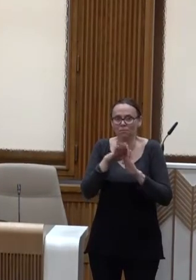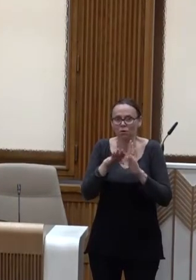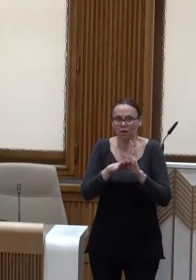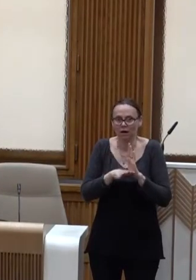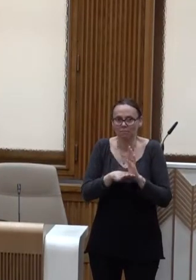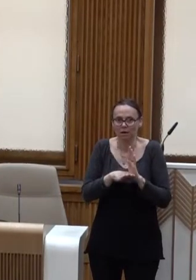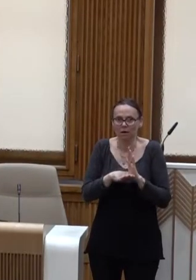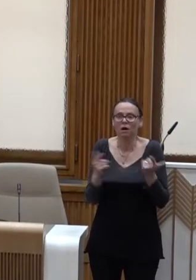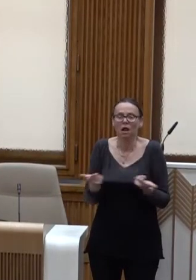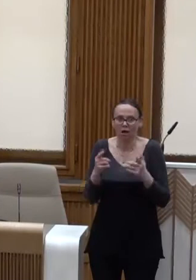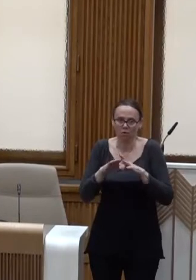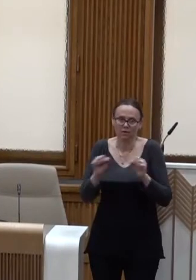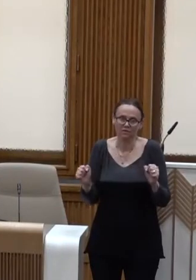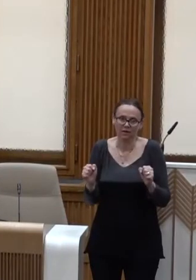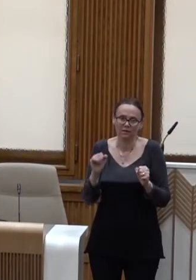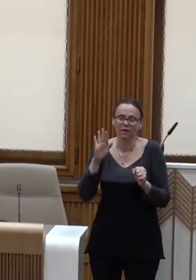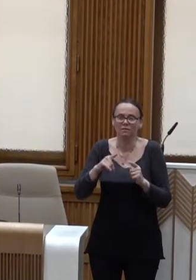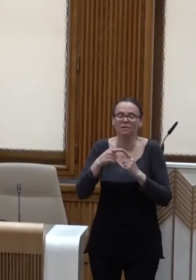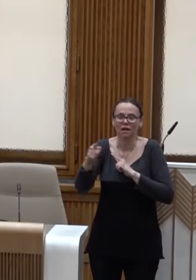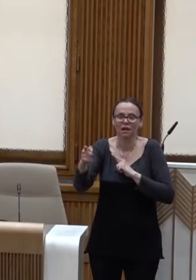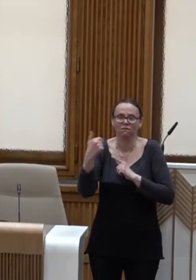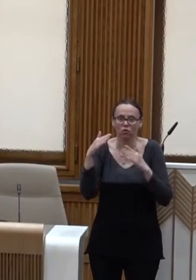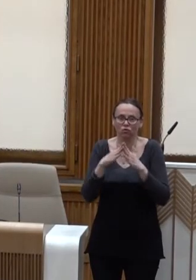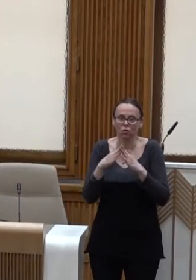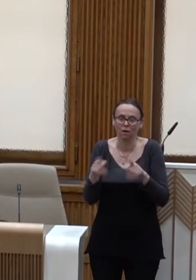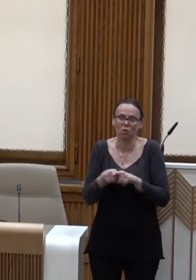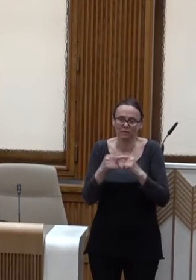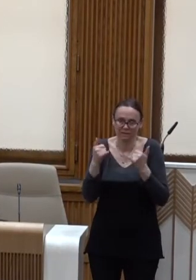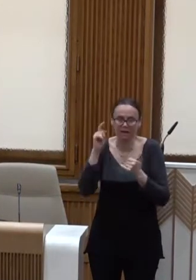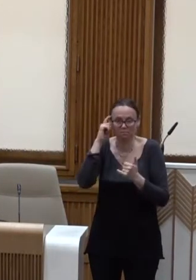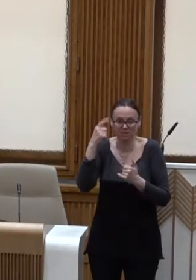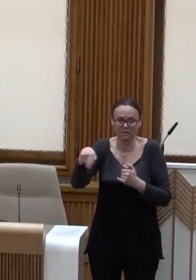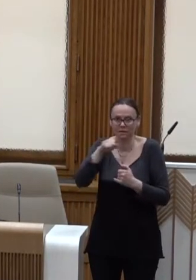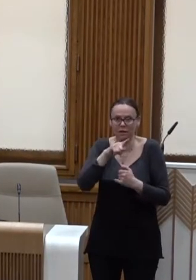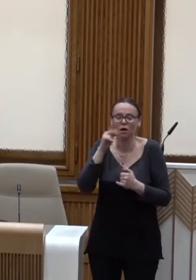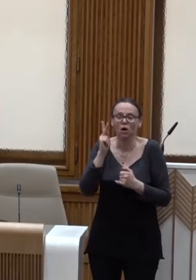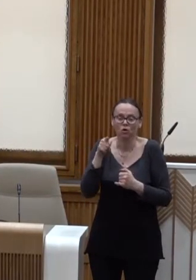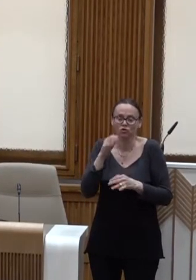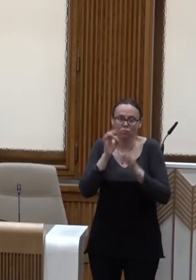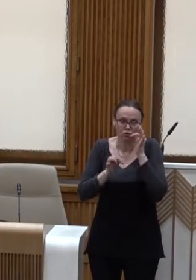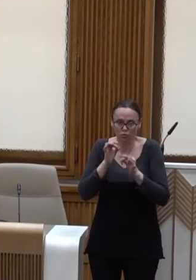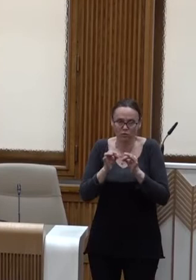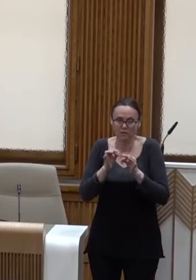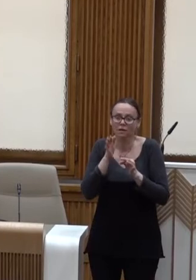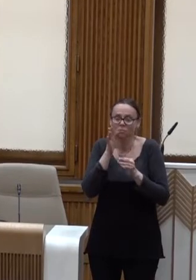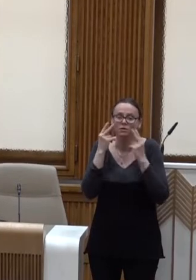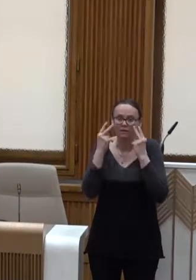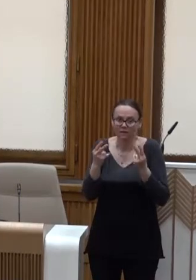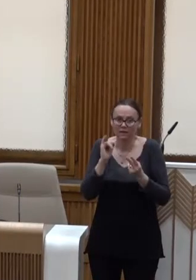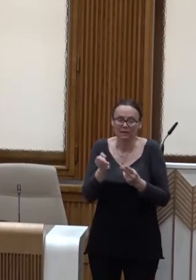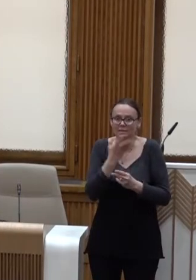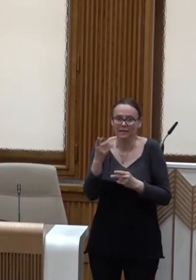programa lahko izvede nadaljavo od doma, kot se zdaj zdi. Zdaj, ko se to poskusilo, se bo videlo, da se da nekaj